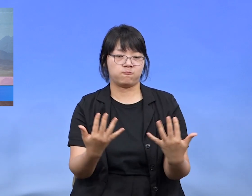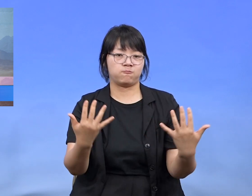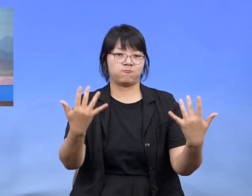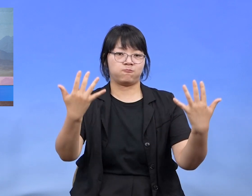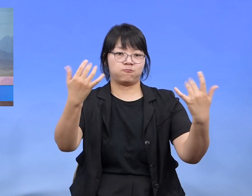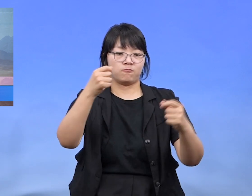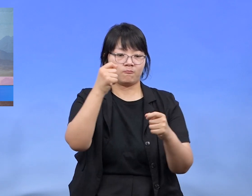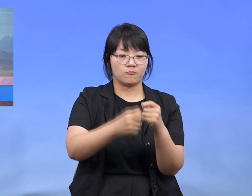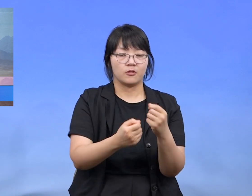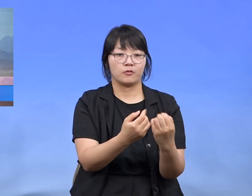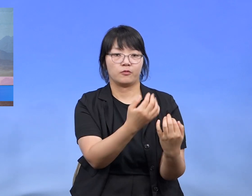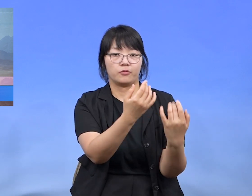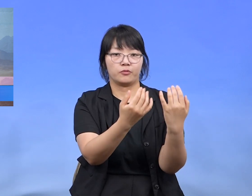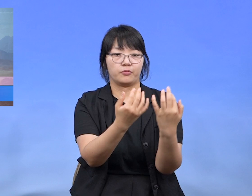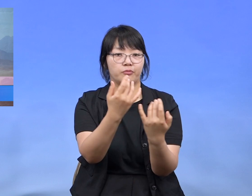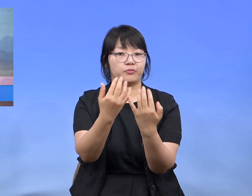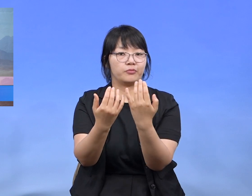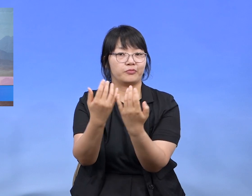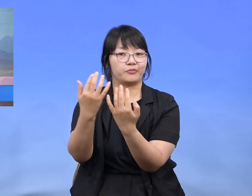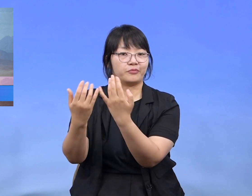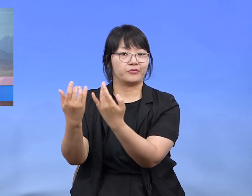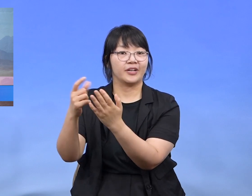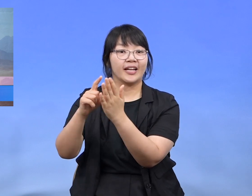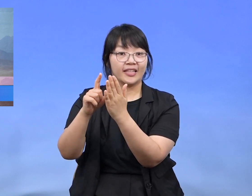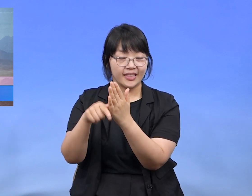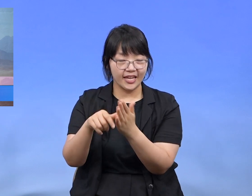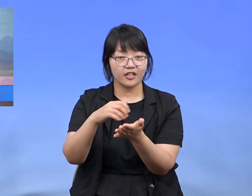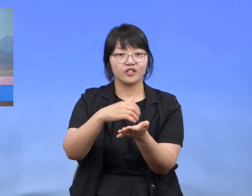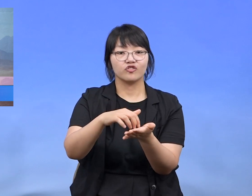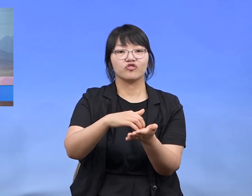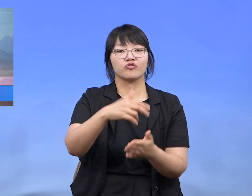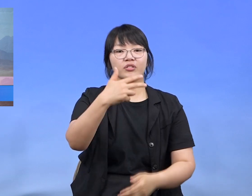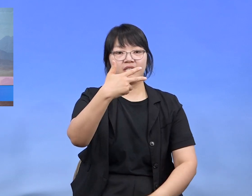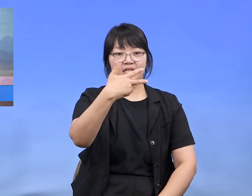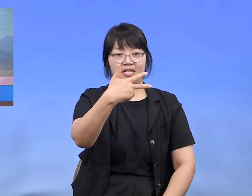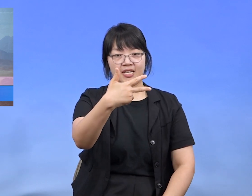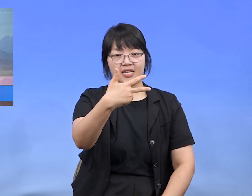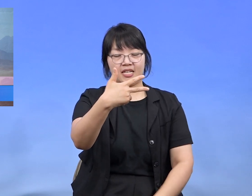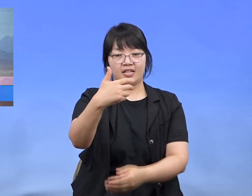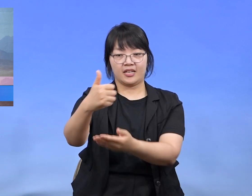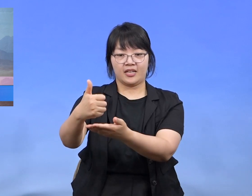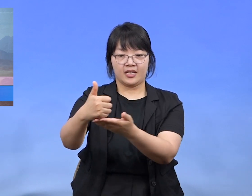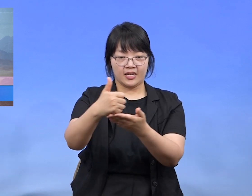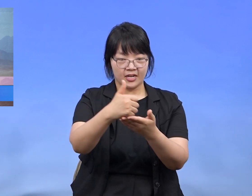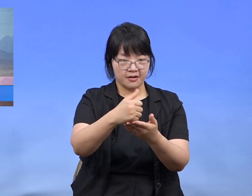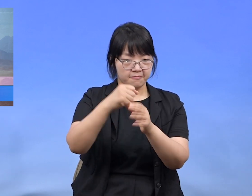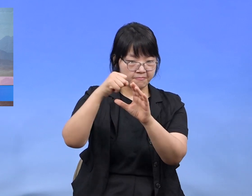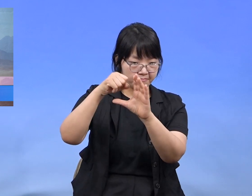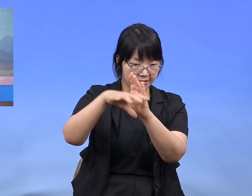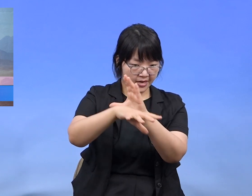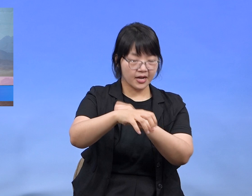등불을 켤 때에는 7 등잔을 등잔대 앞으로 비추게 할지니라.